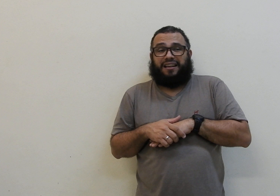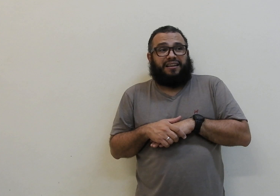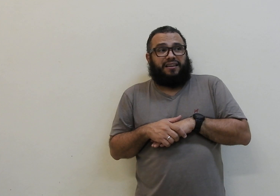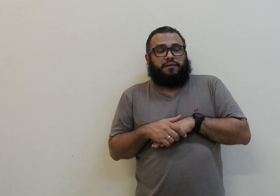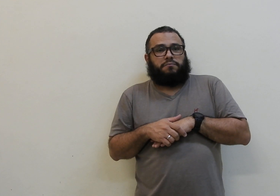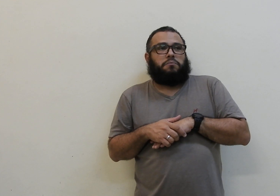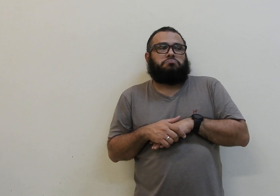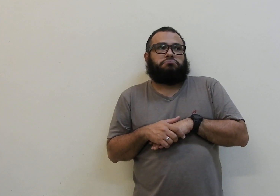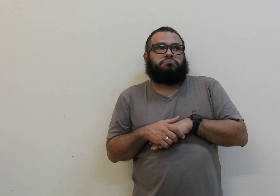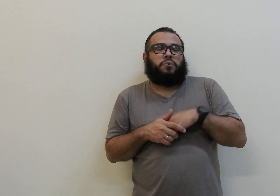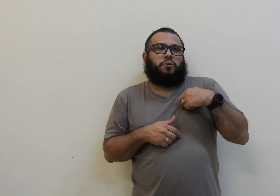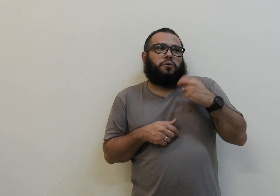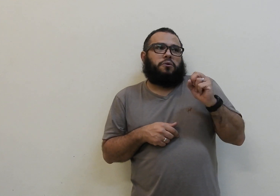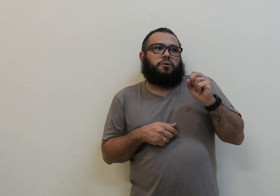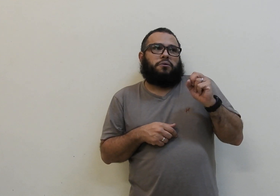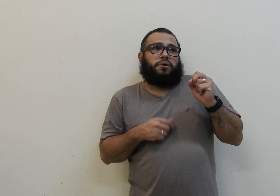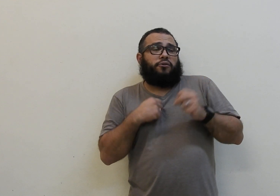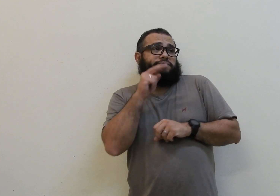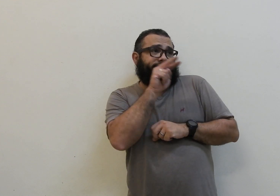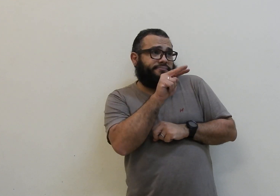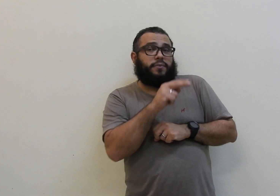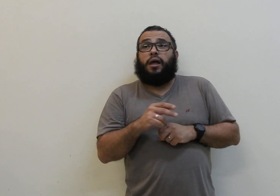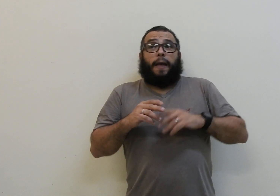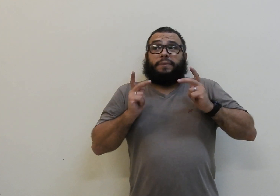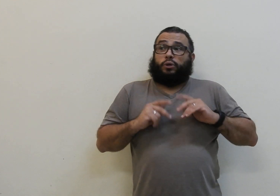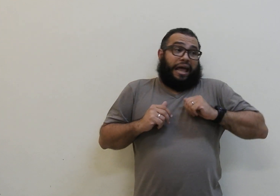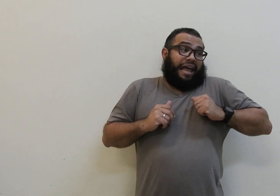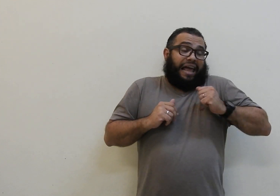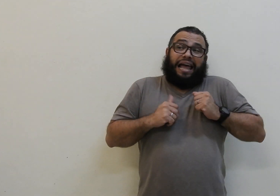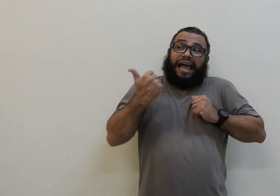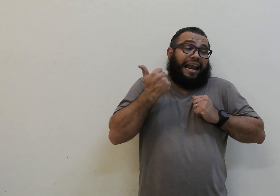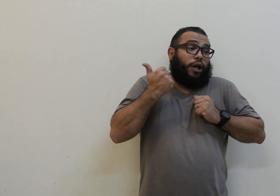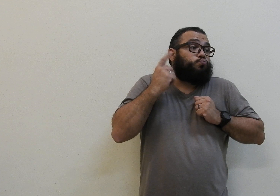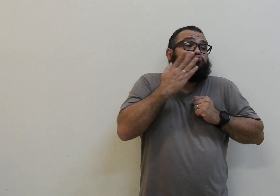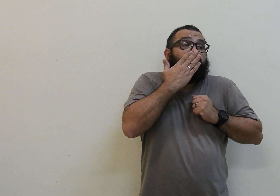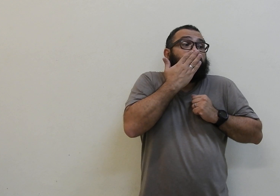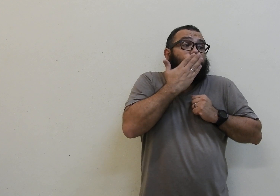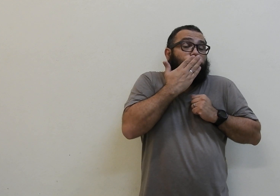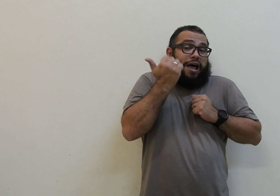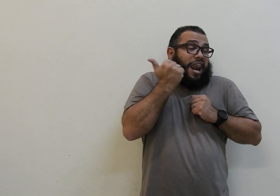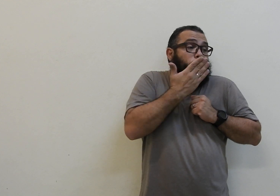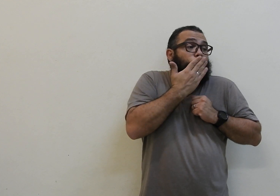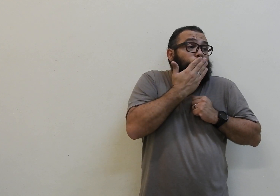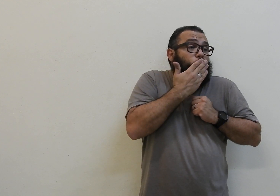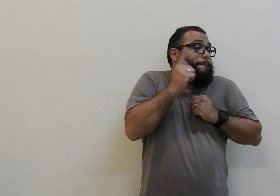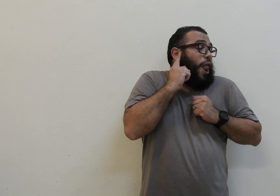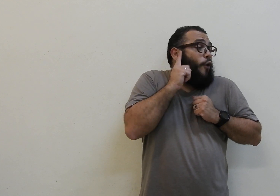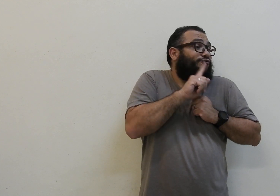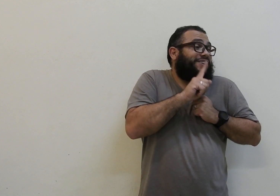fala, né? E eu vejo isso, eu vejo até hoje, as pessoas se cutucando, ele é mudo, olha só,